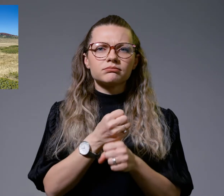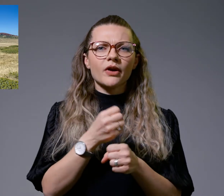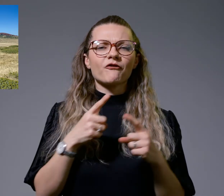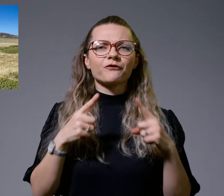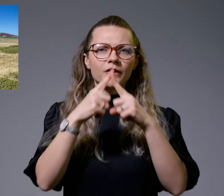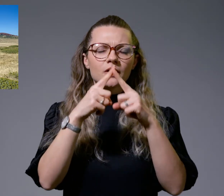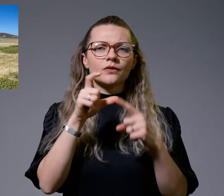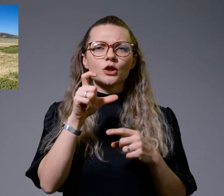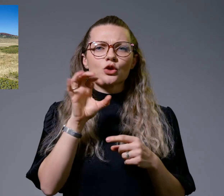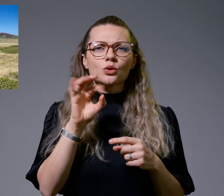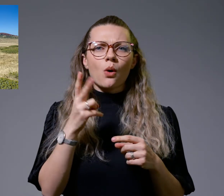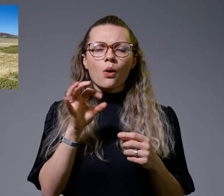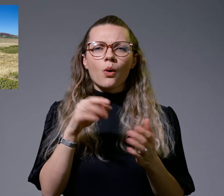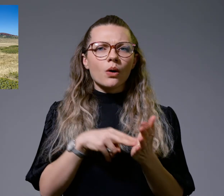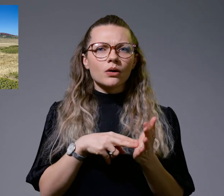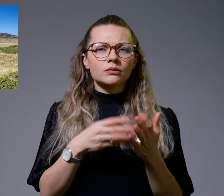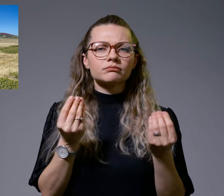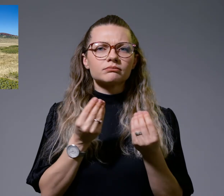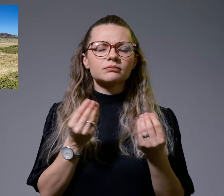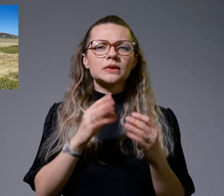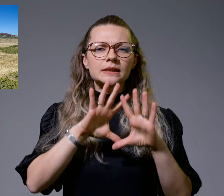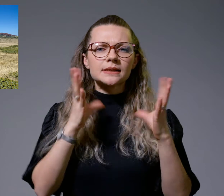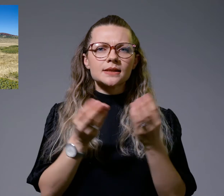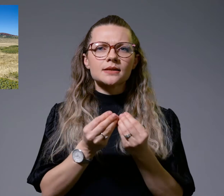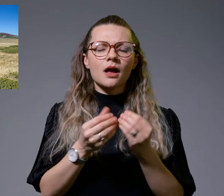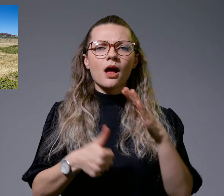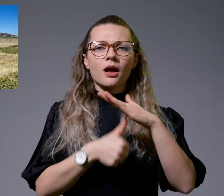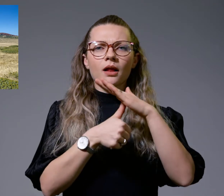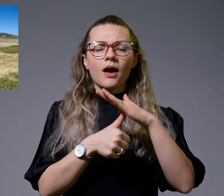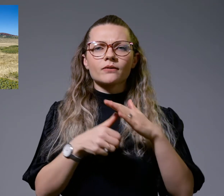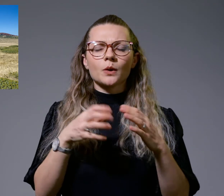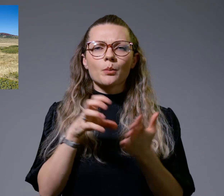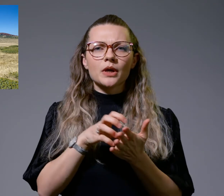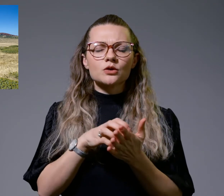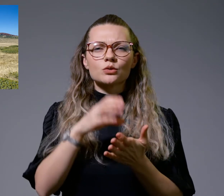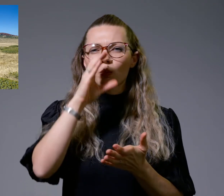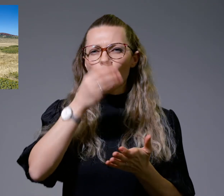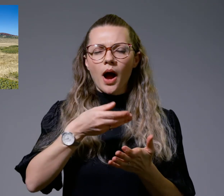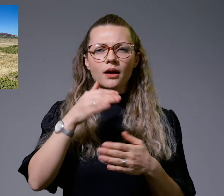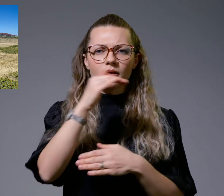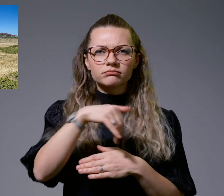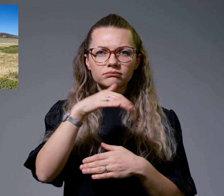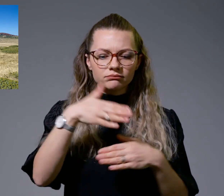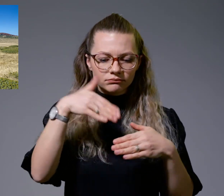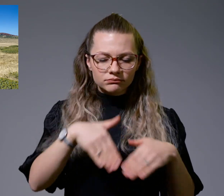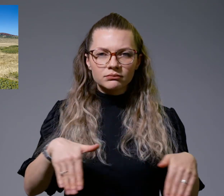Сокол, со што целата главна позиција на бугарските ровови била во рацете на